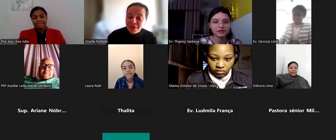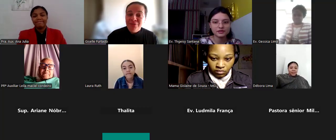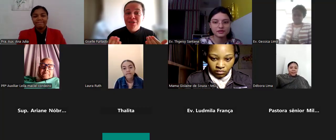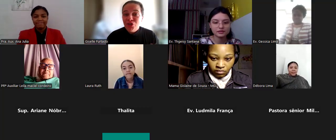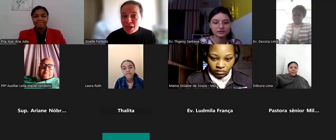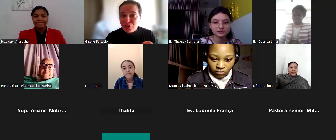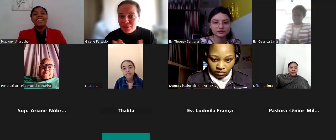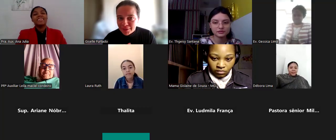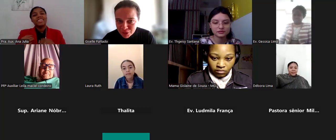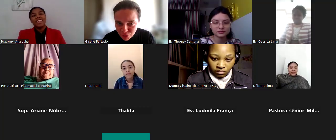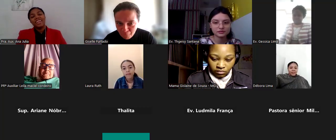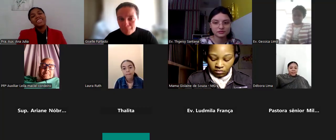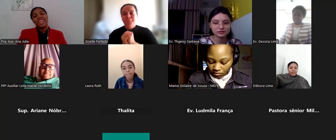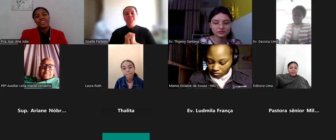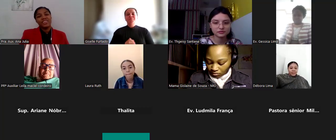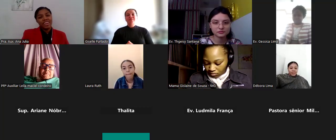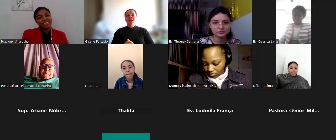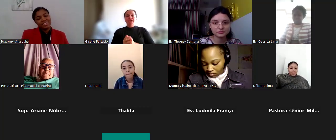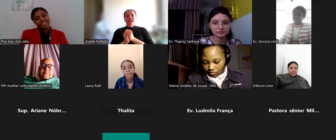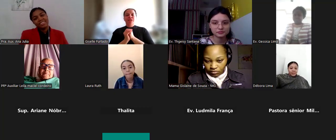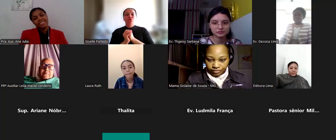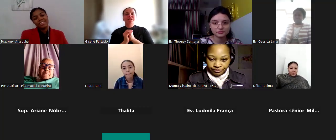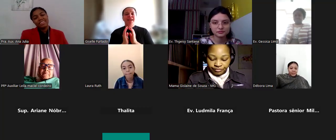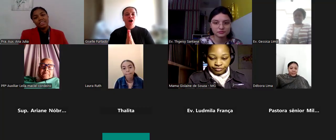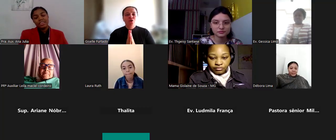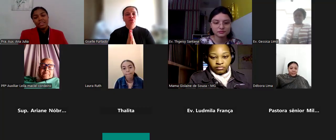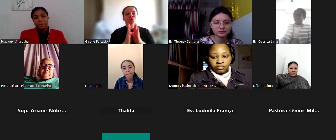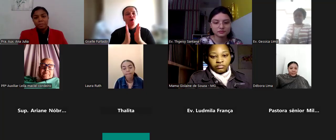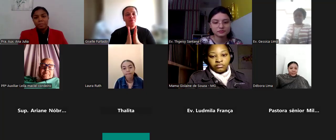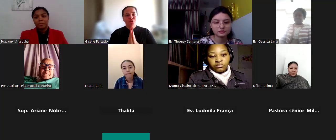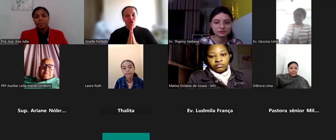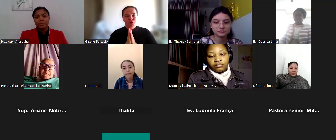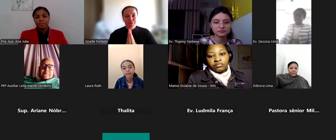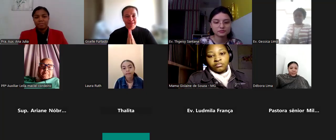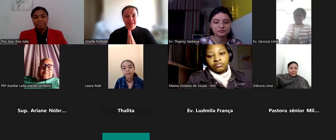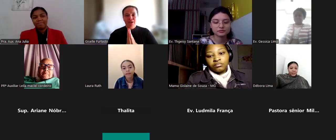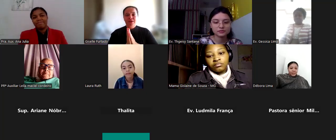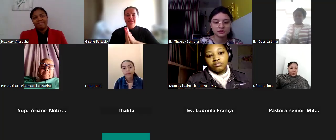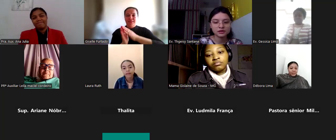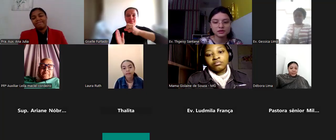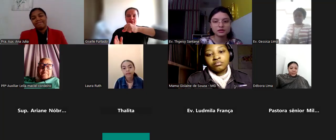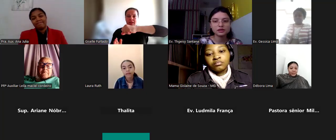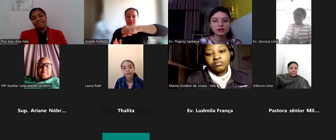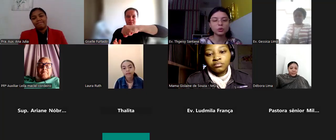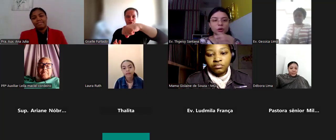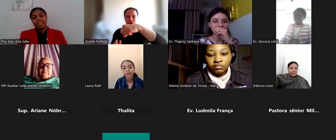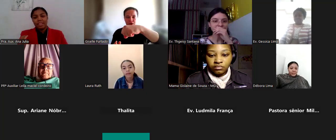Arrependimento e Santidade Internacional. Então, o sinal do nome do nosso ministério é assim: mão